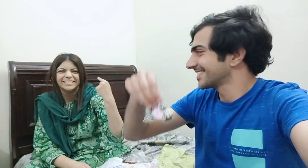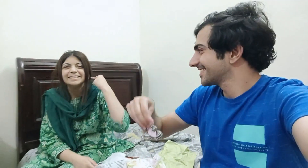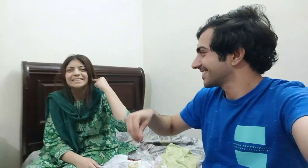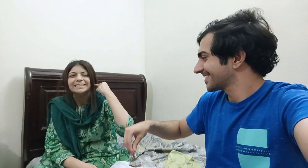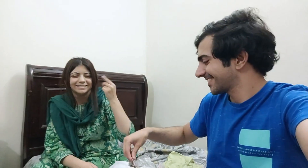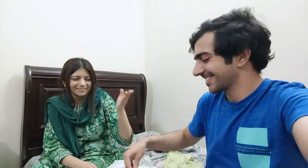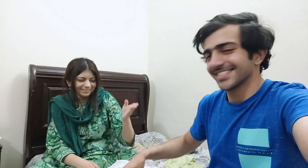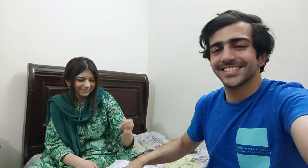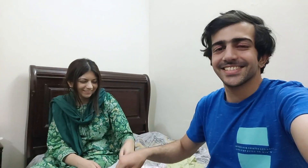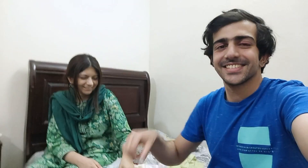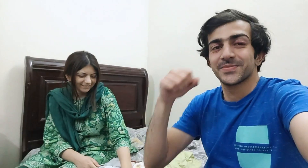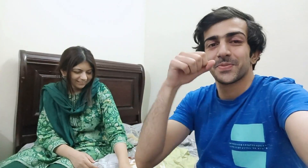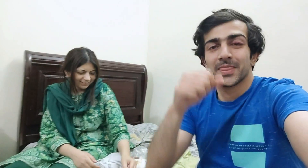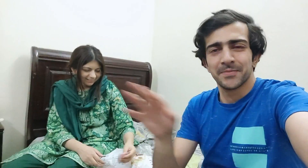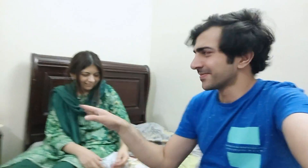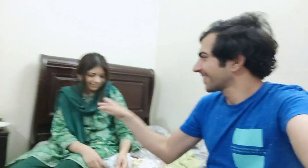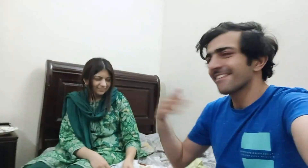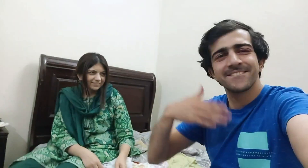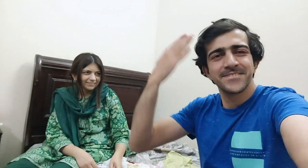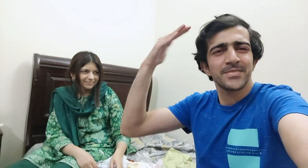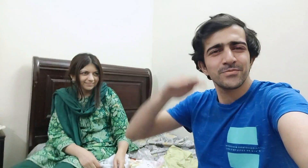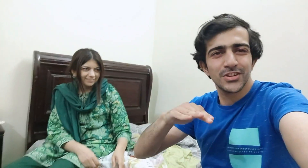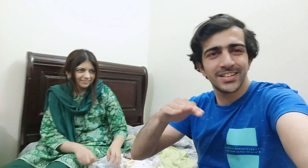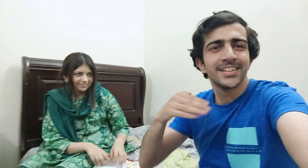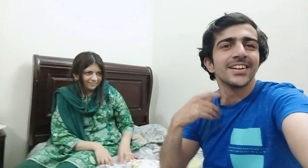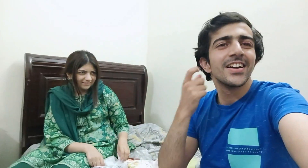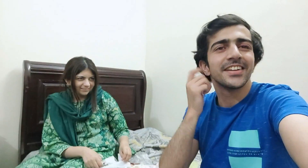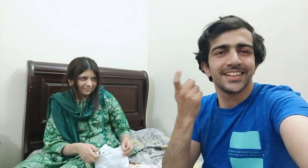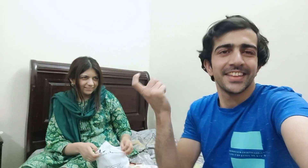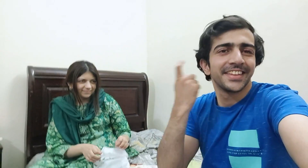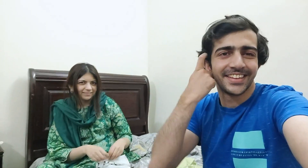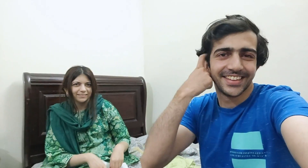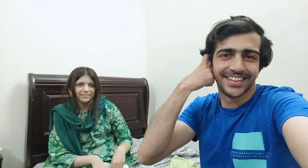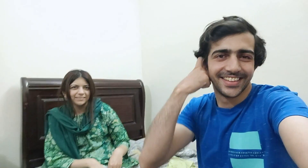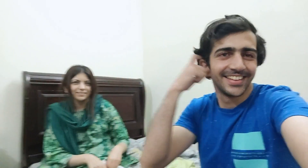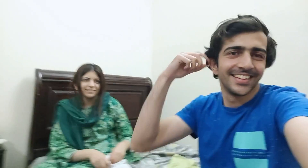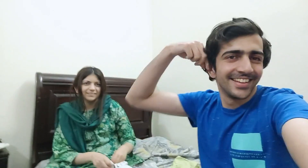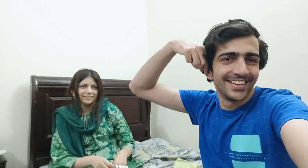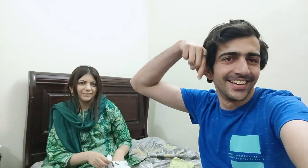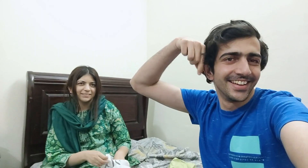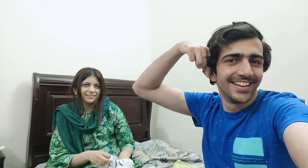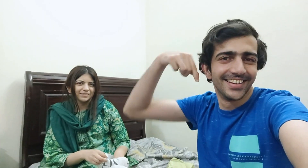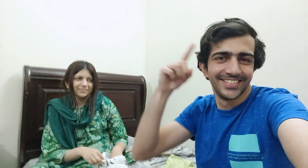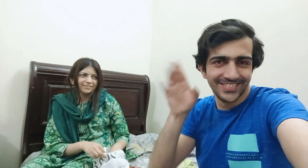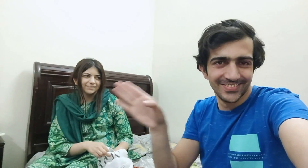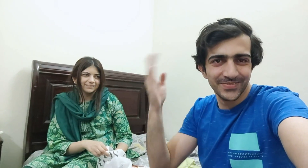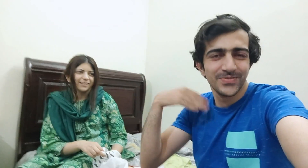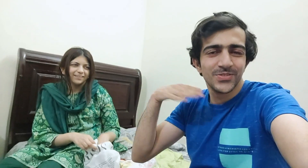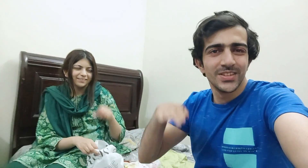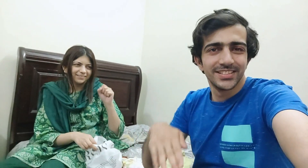तुम भी करवा लो पायरसिंग। जब मैं छोटा होता था, यू नो मैं तुम्हारे ये पहनता होता था, इयर रिंग्स याद